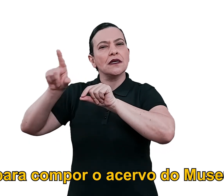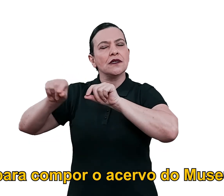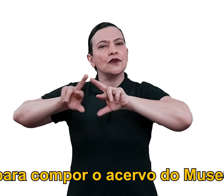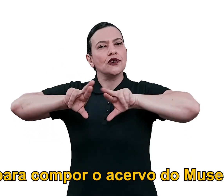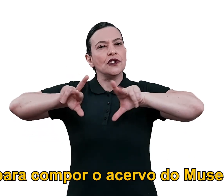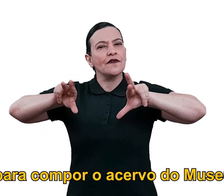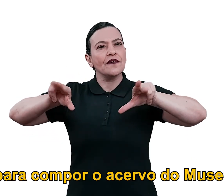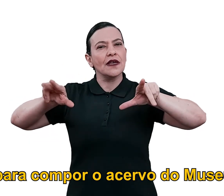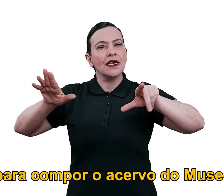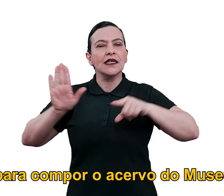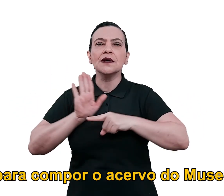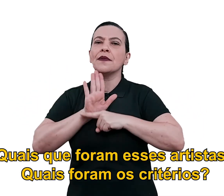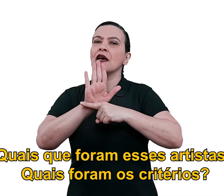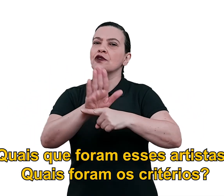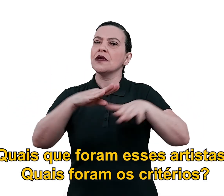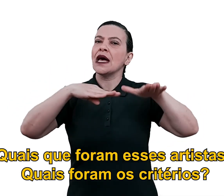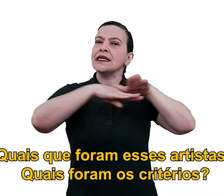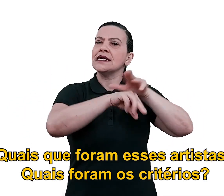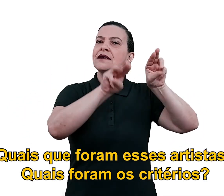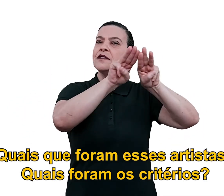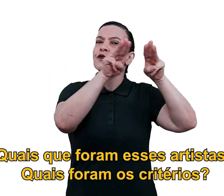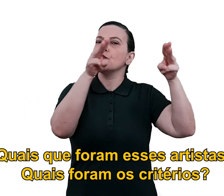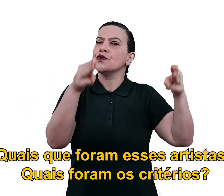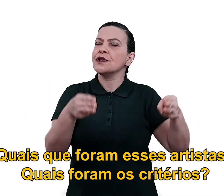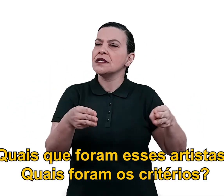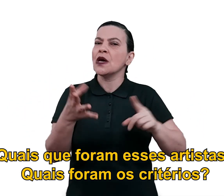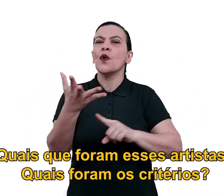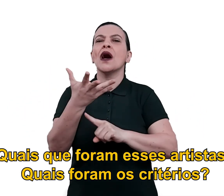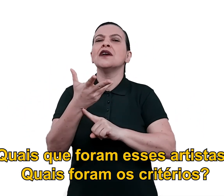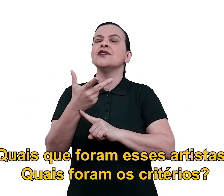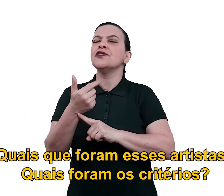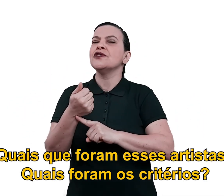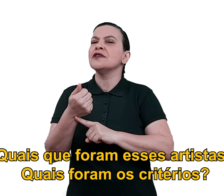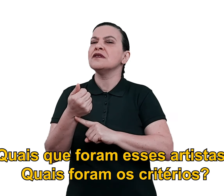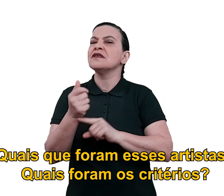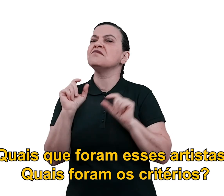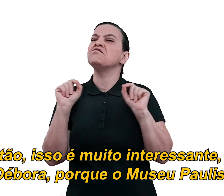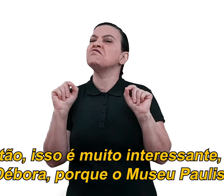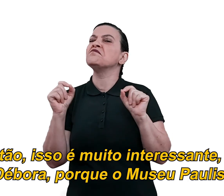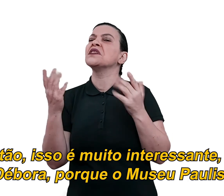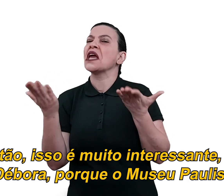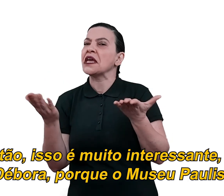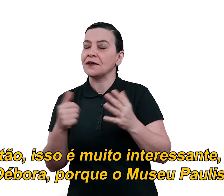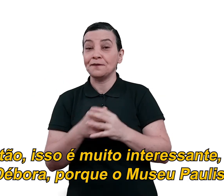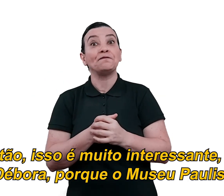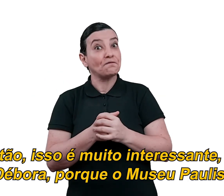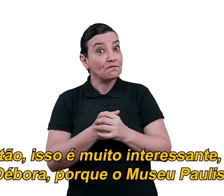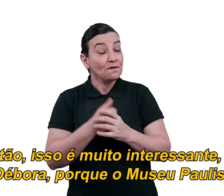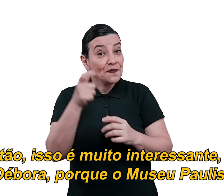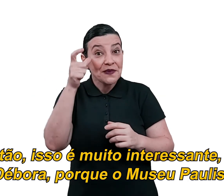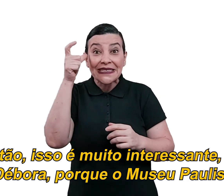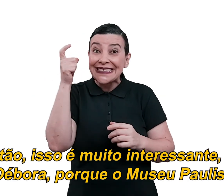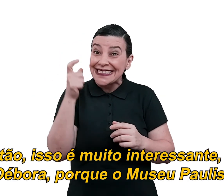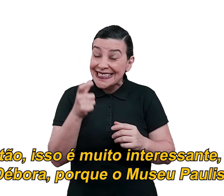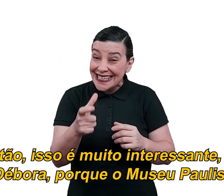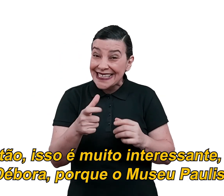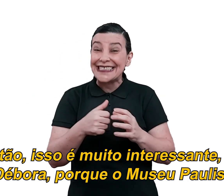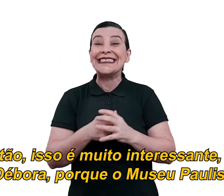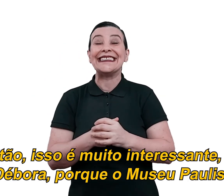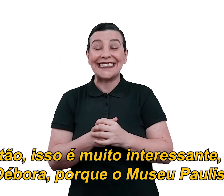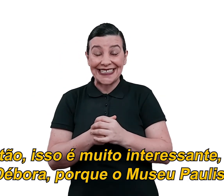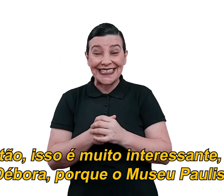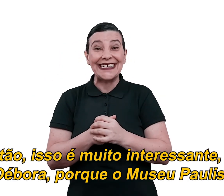para compor o acervo do museu. Quais que foram esses artistas, assim? Quais foram os critérios? Então, isso é muito interessante, né, Débora?